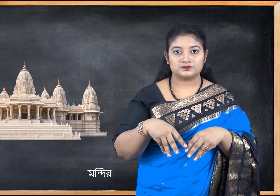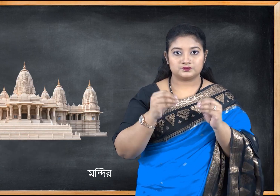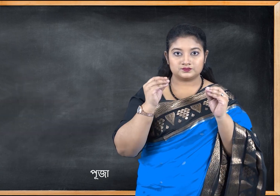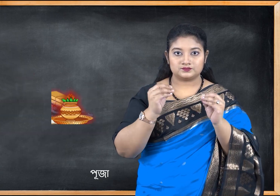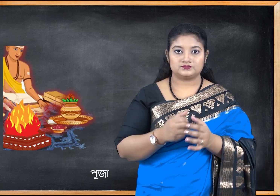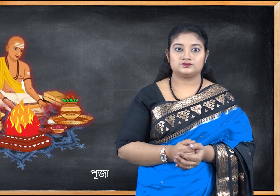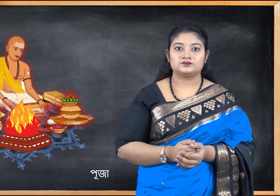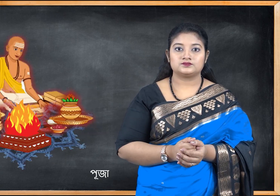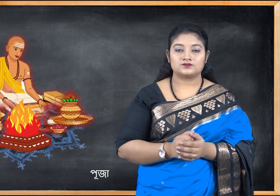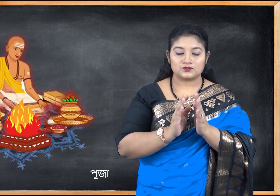পূজা,